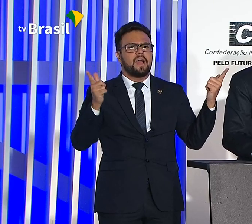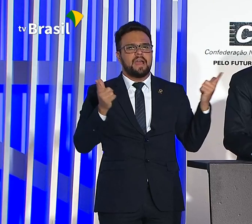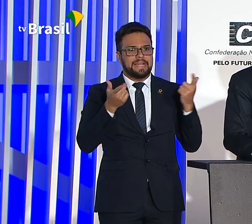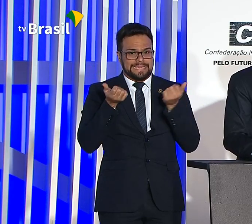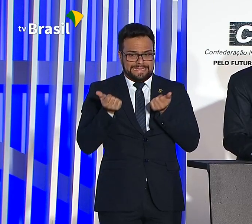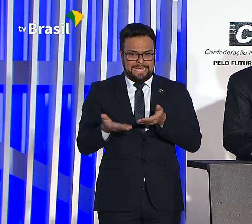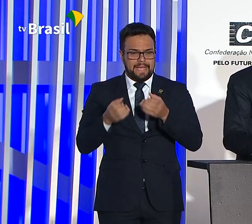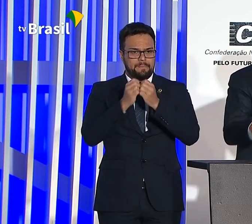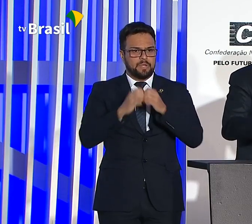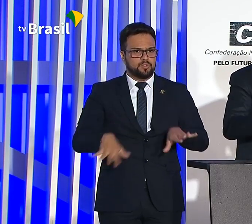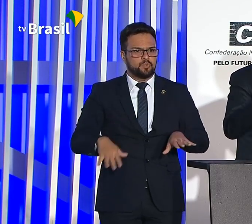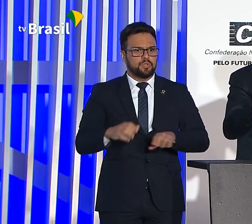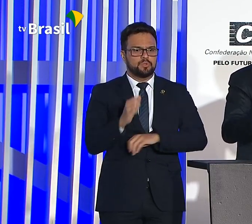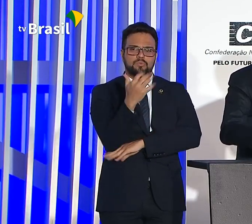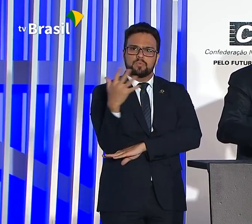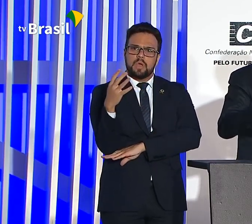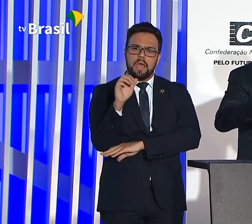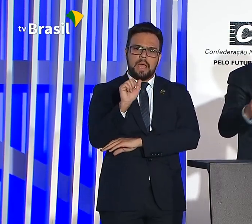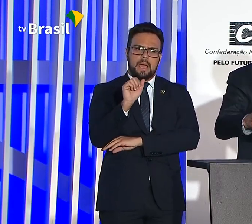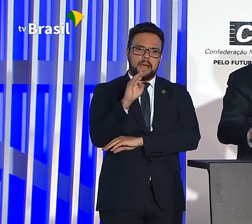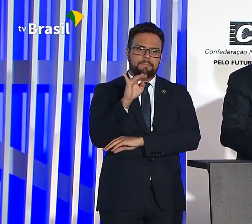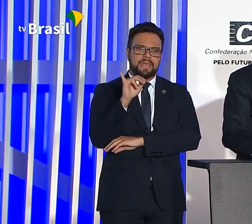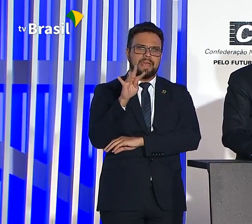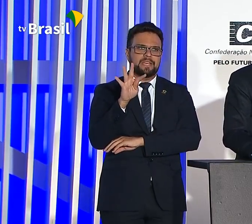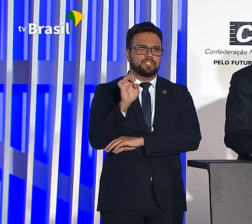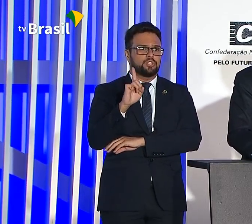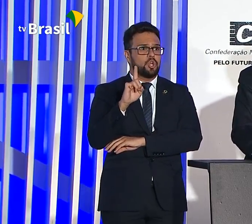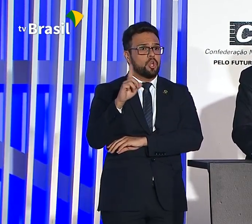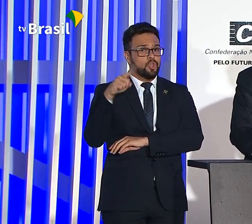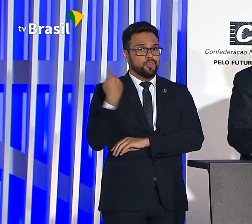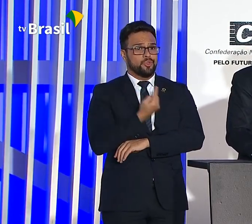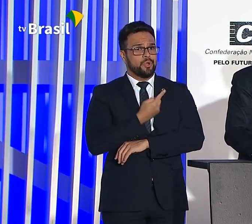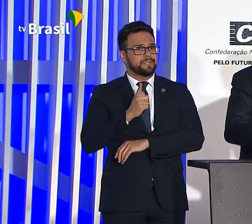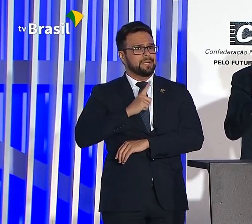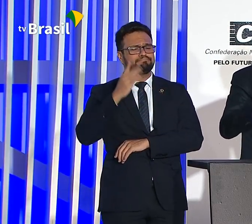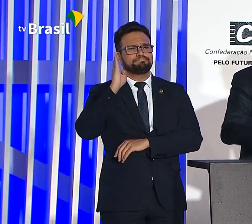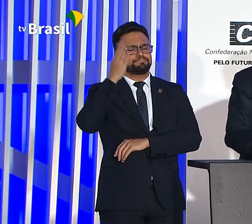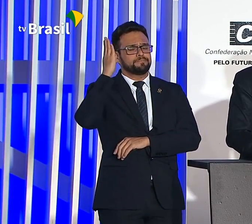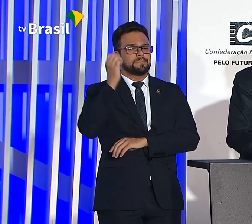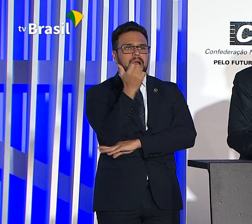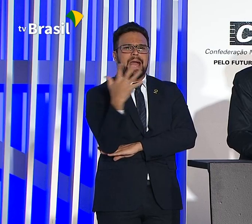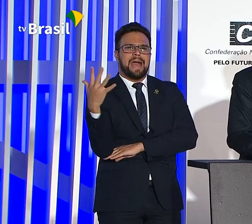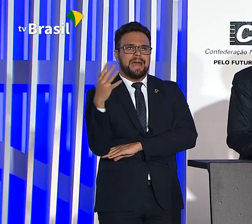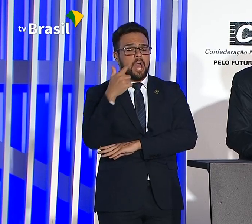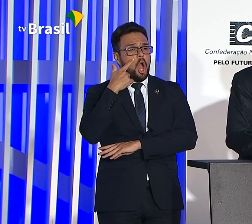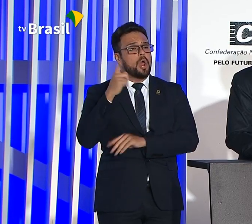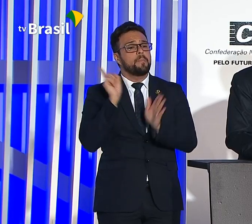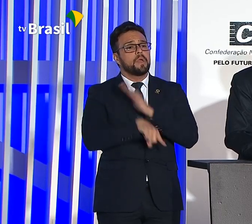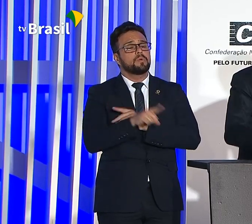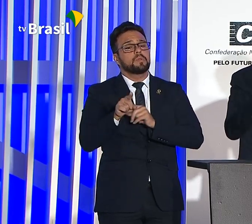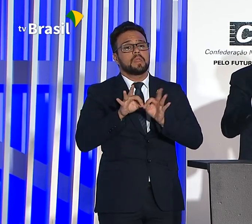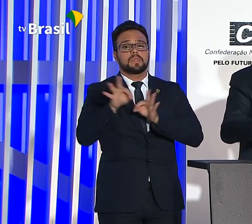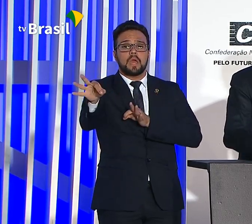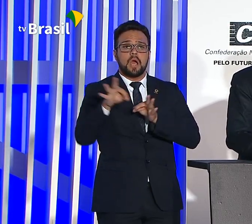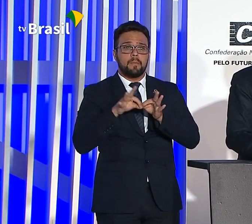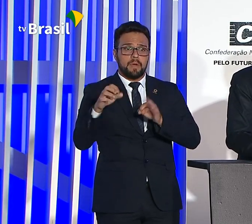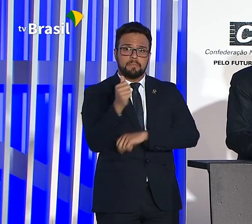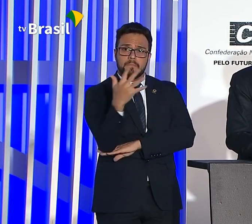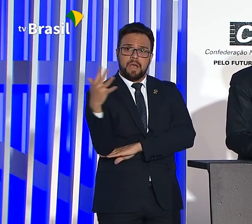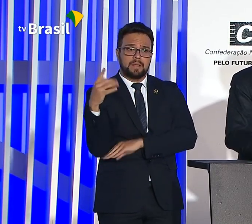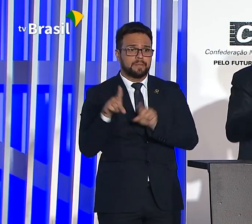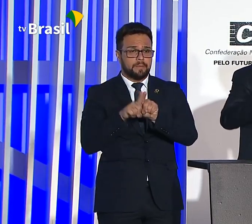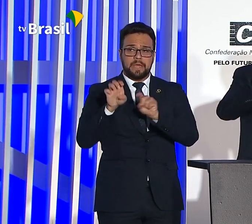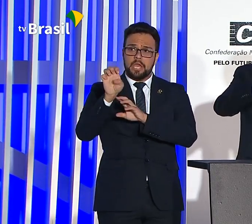contrário ninguém tem uma área tão preservada como a nós pergunte o tamanho da mata ciliar de rios europeus